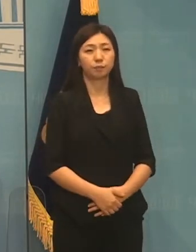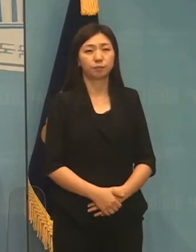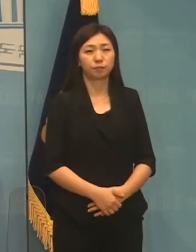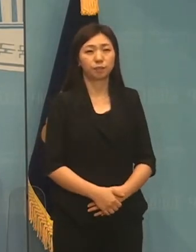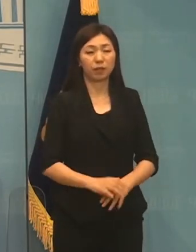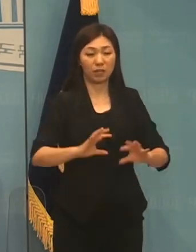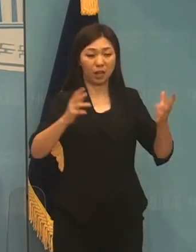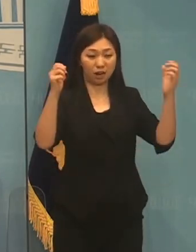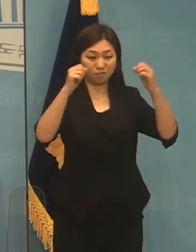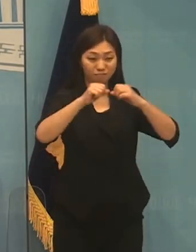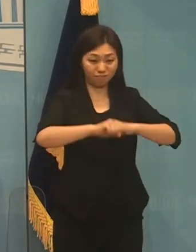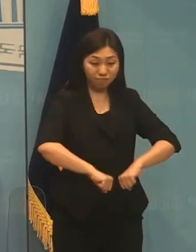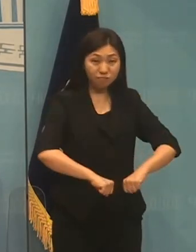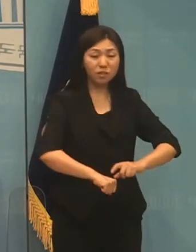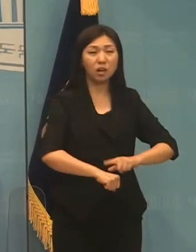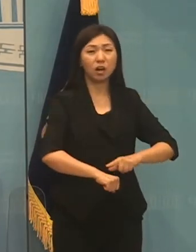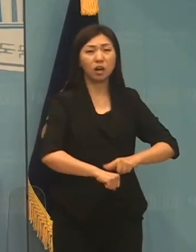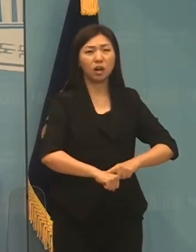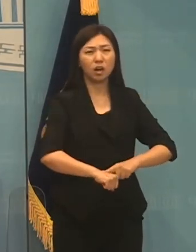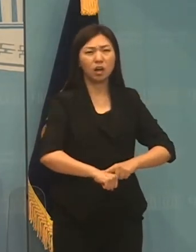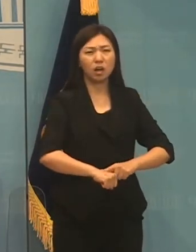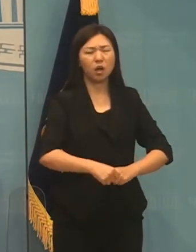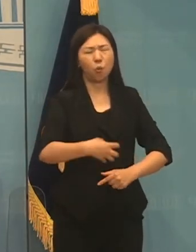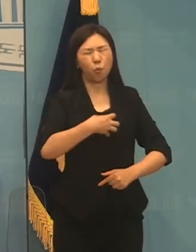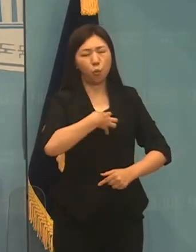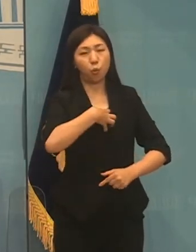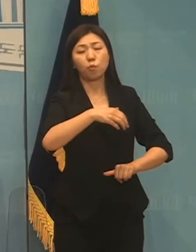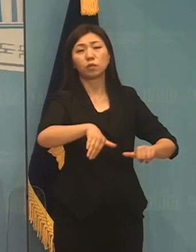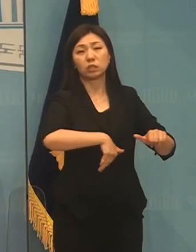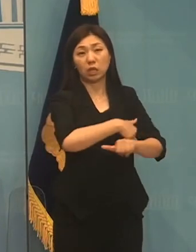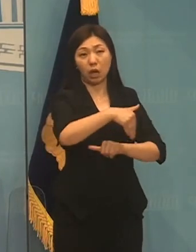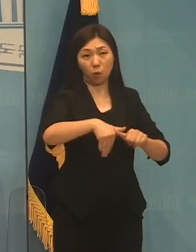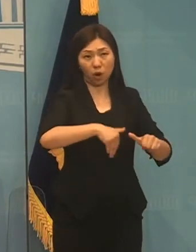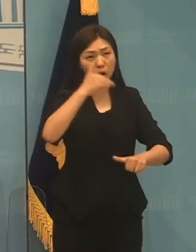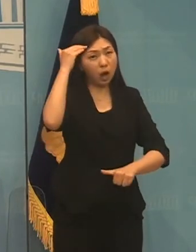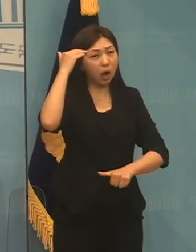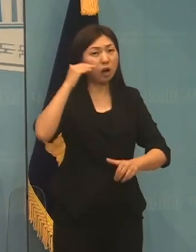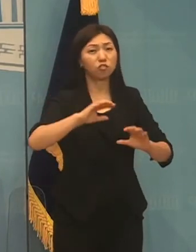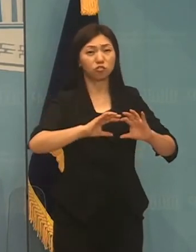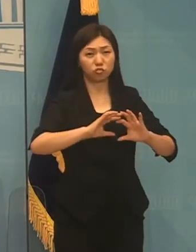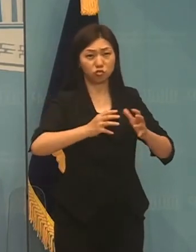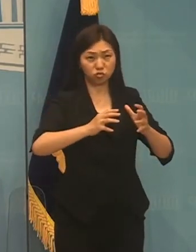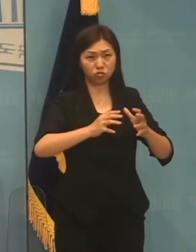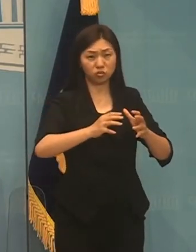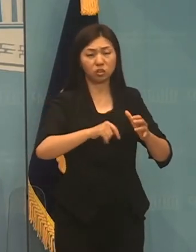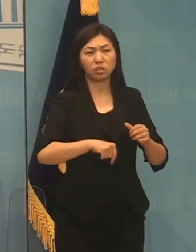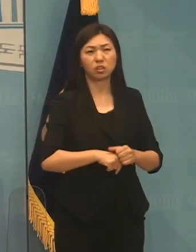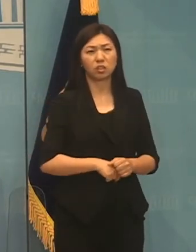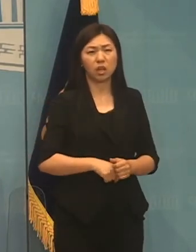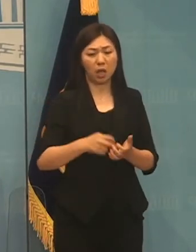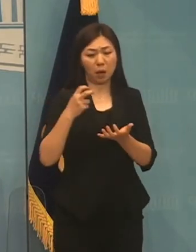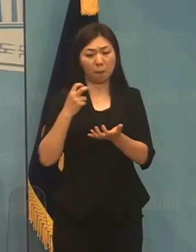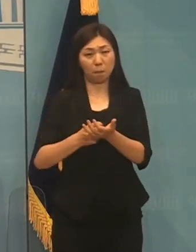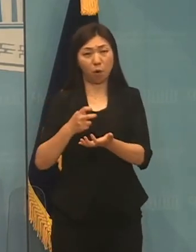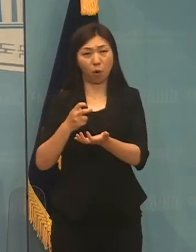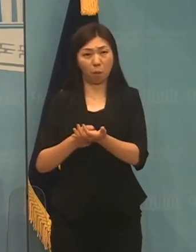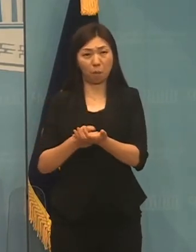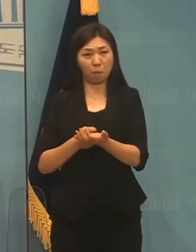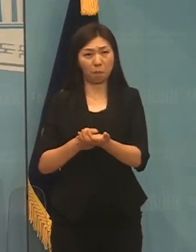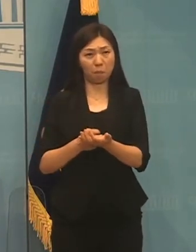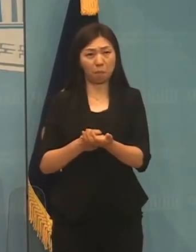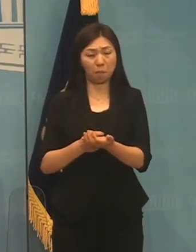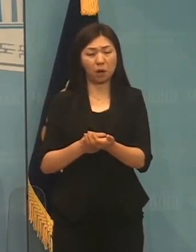망국적 내우회안에 찬 대한민국은 법조인 출신의 무능하고 부정직한 대통령이 망친